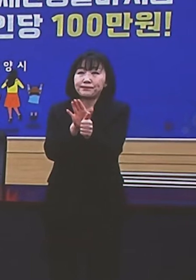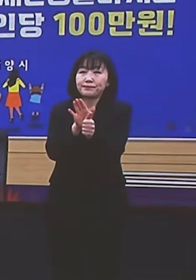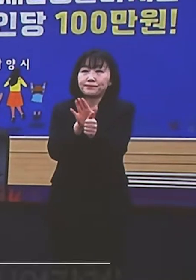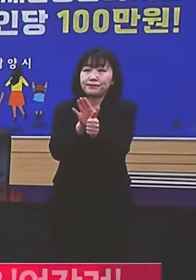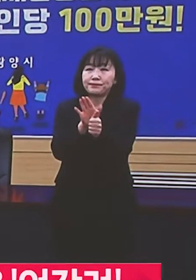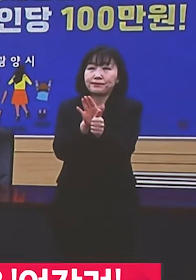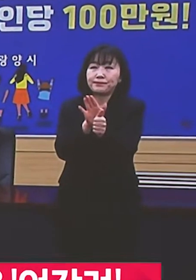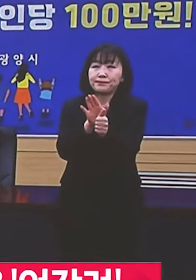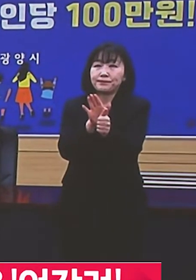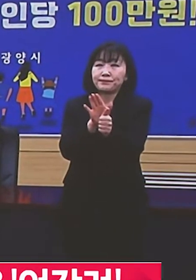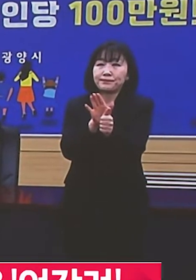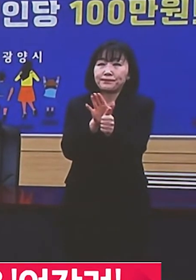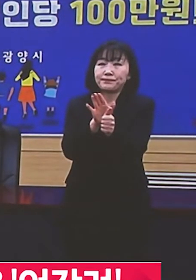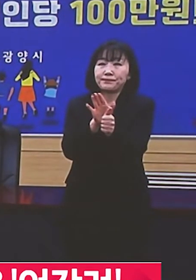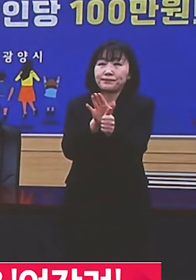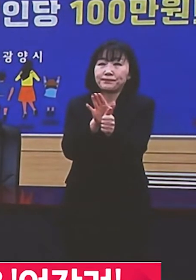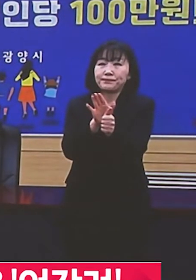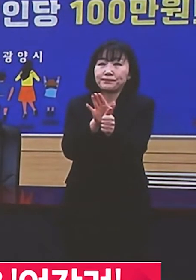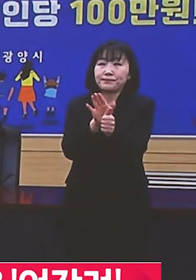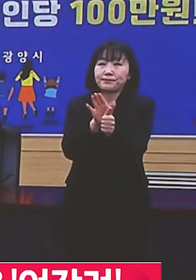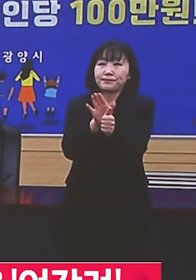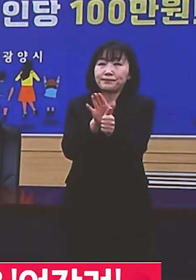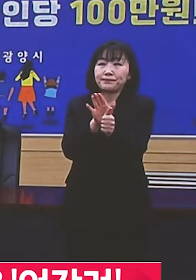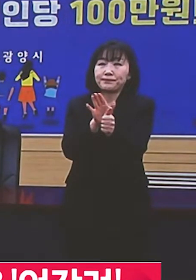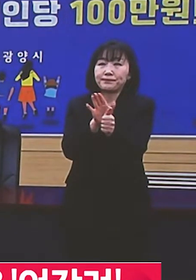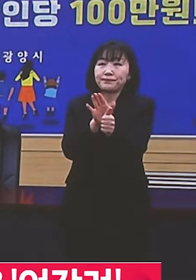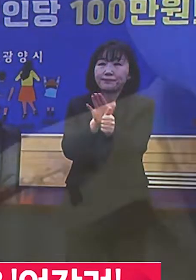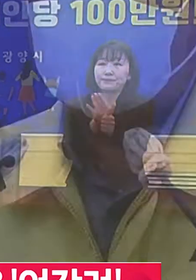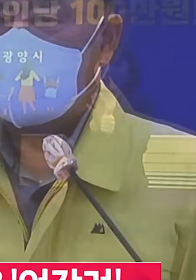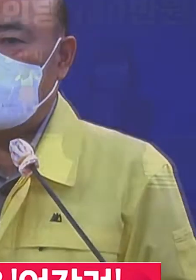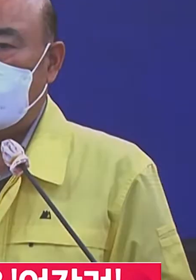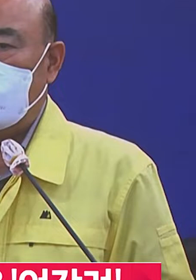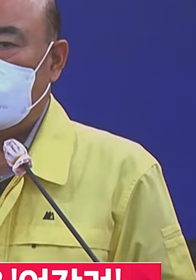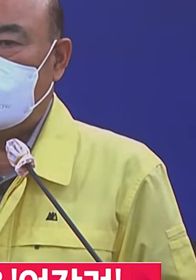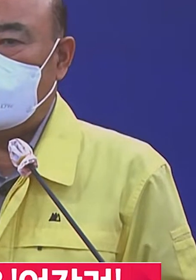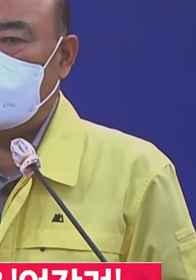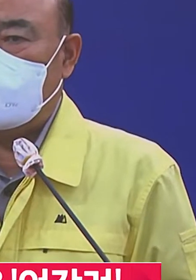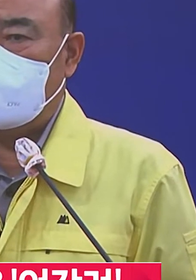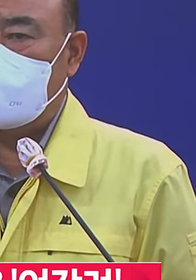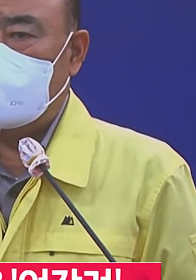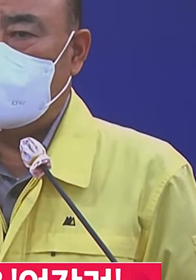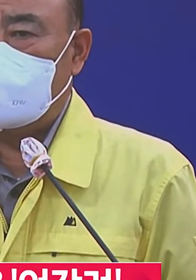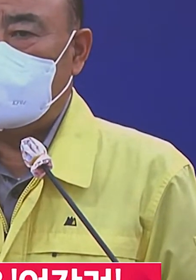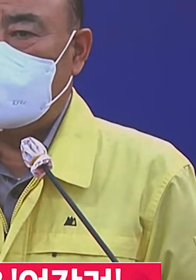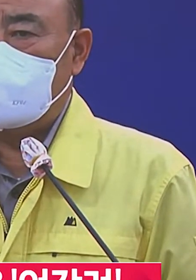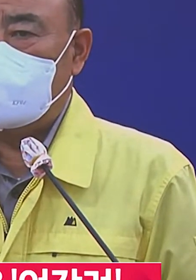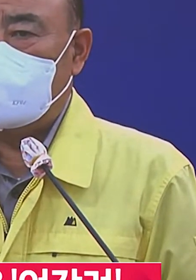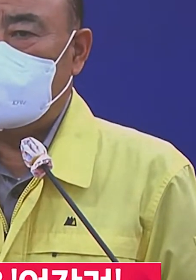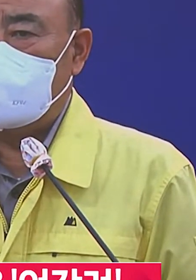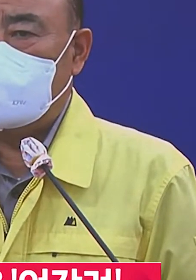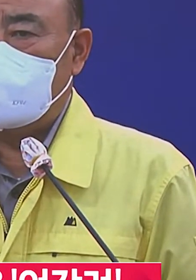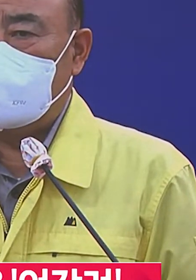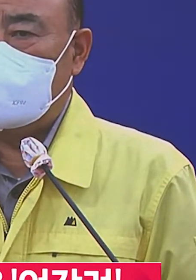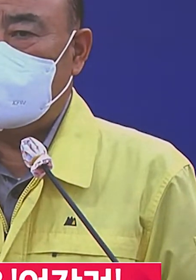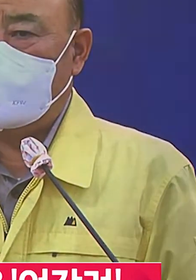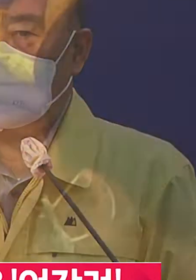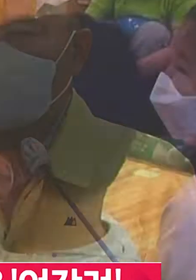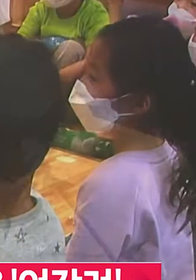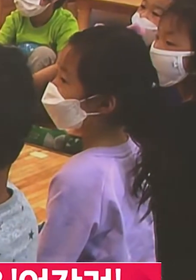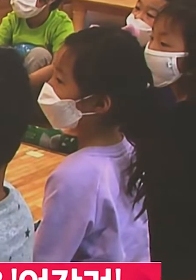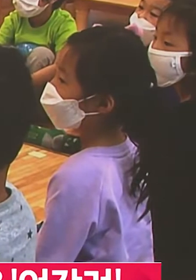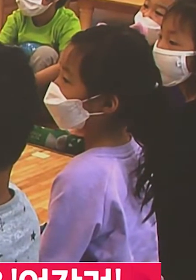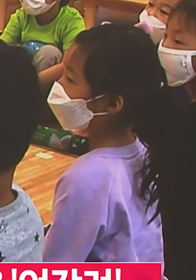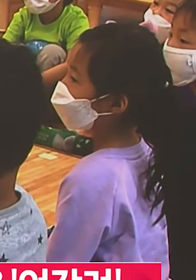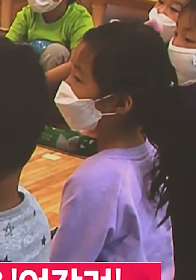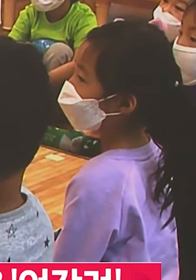코로나19 이후 전 시민을 대상으로 세 차례 긴급 재난 생활비를 지급했던 광양시가 네 번째 지급을 결정했습니다.